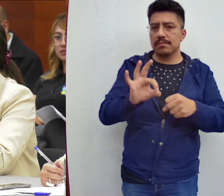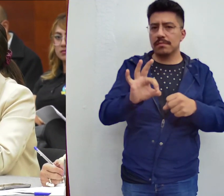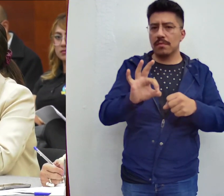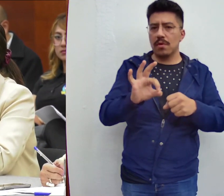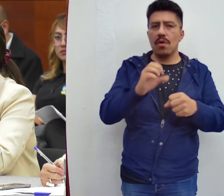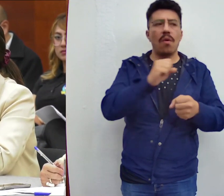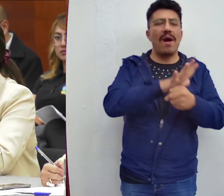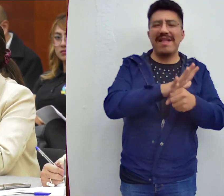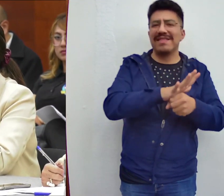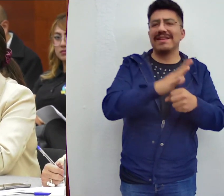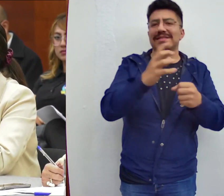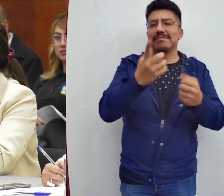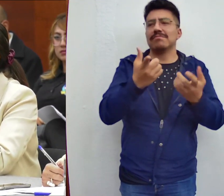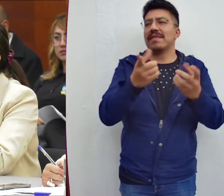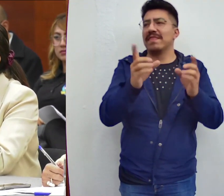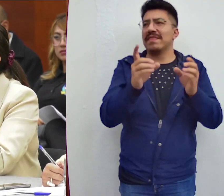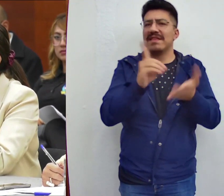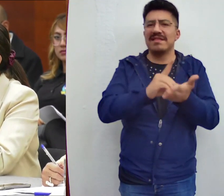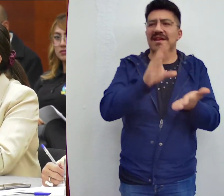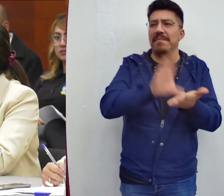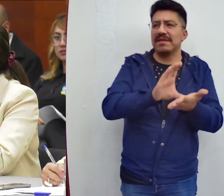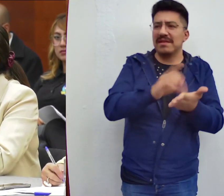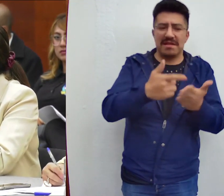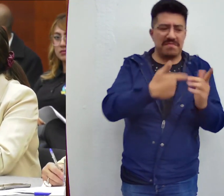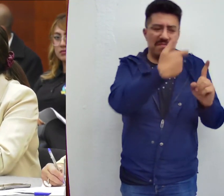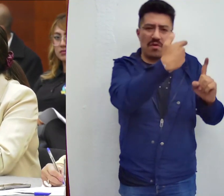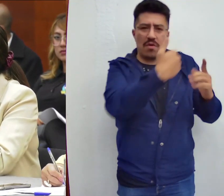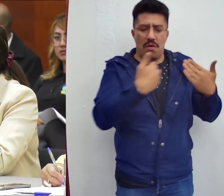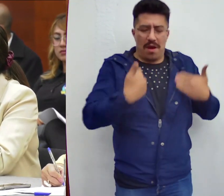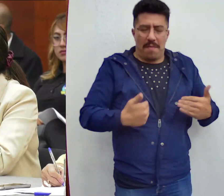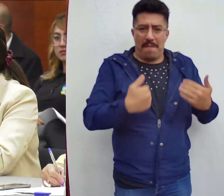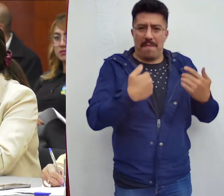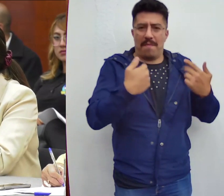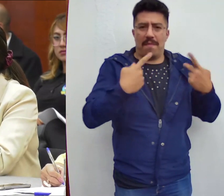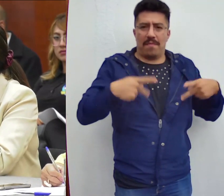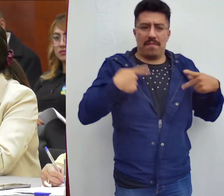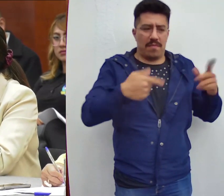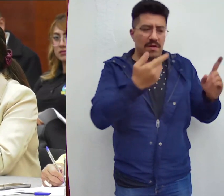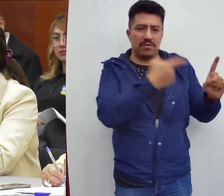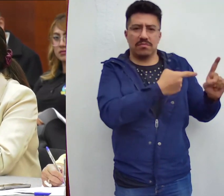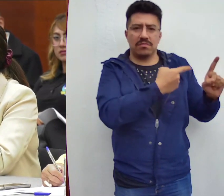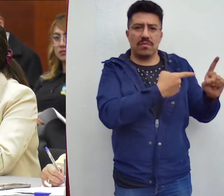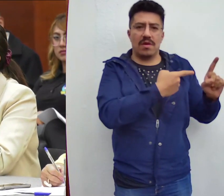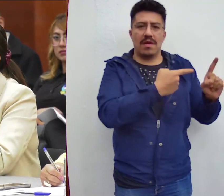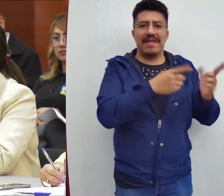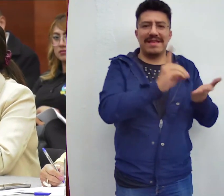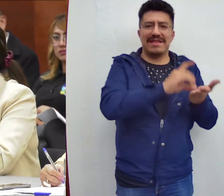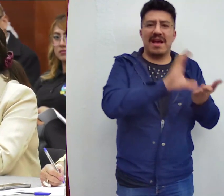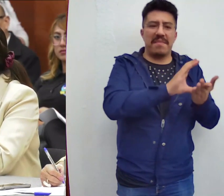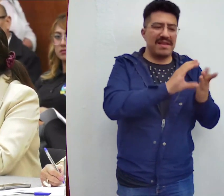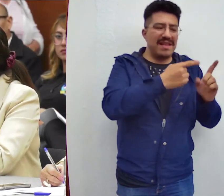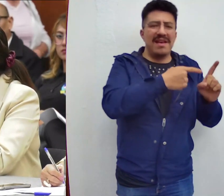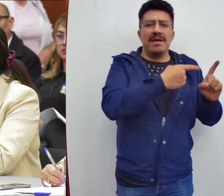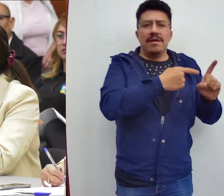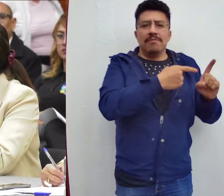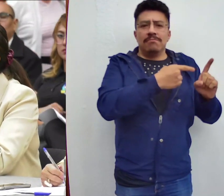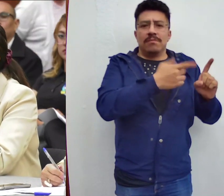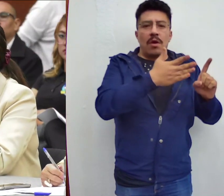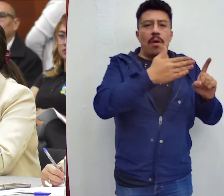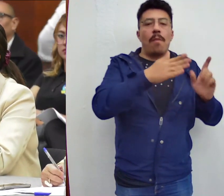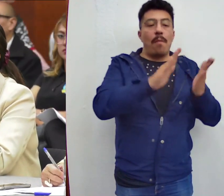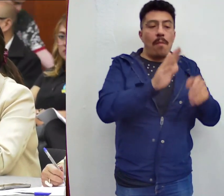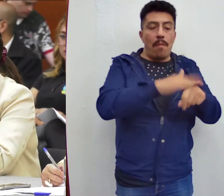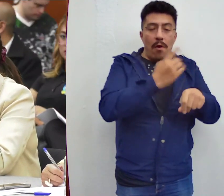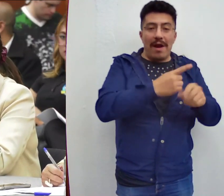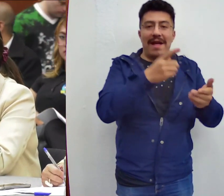cuánta discapacidad tiene? Y dado que ahora la discapacidad no se centra en la persona, sino en las barreras que existen